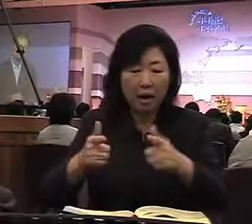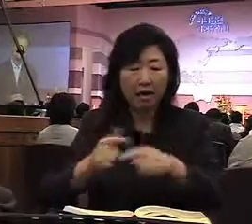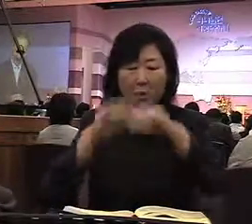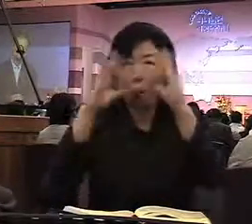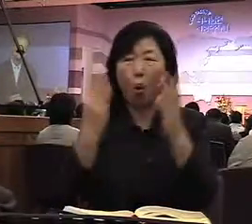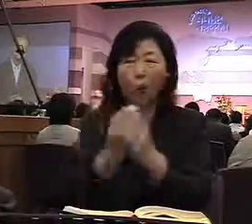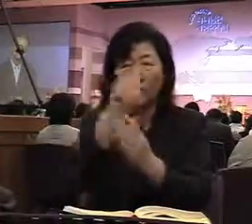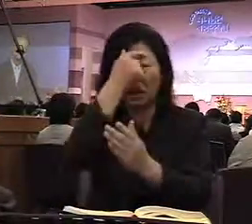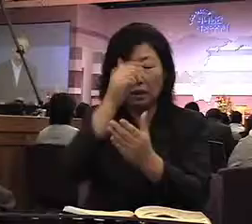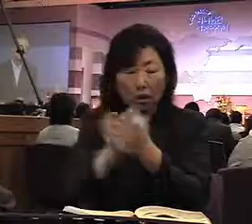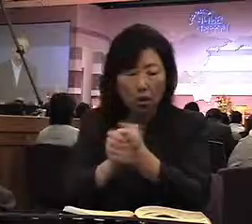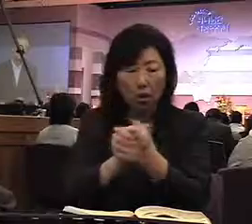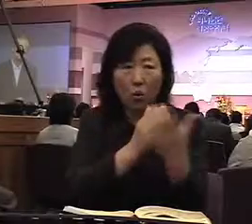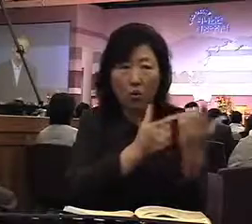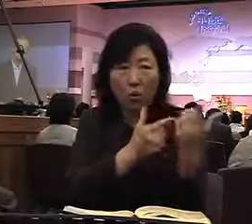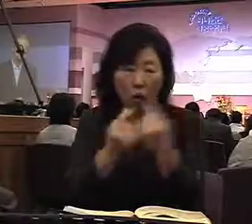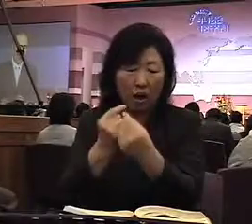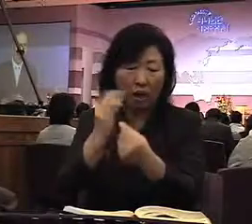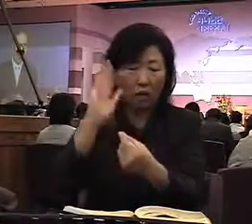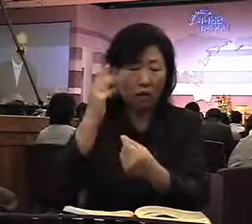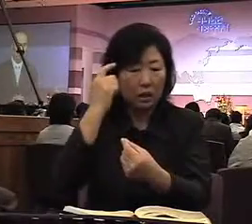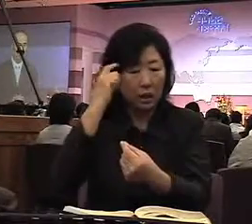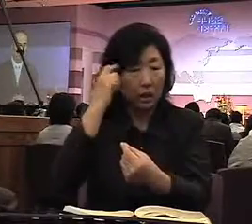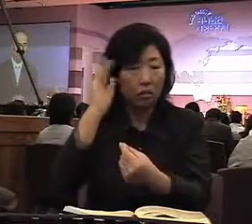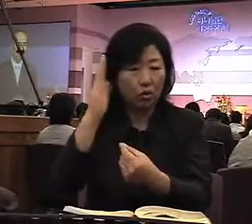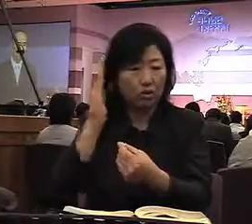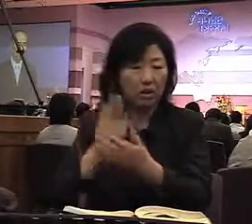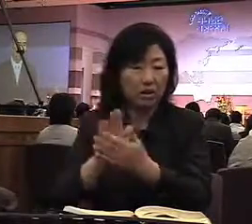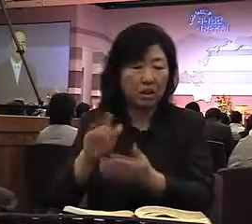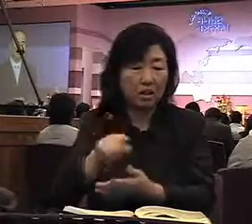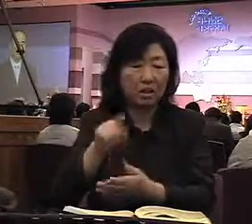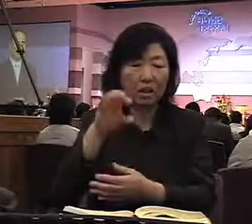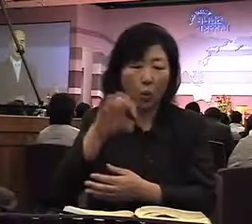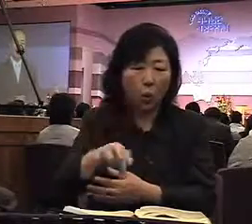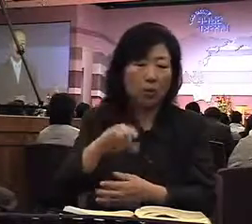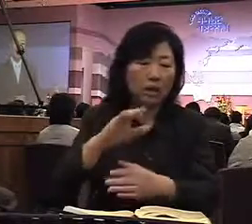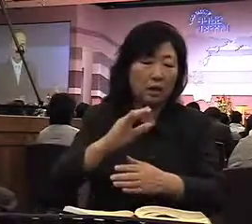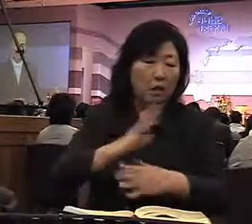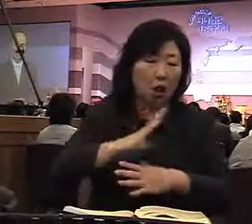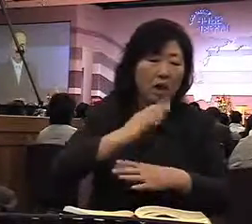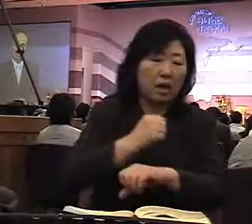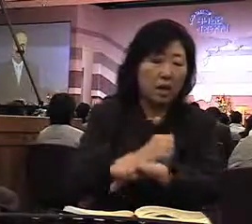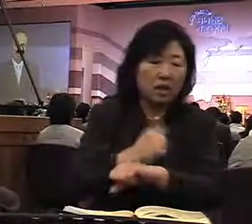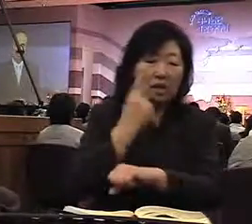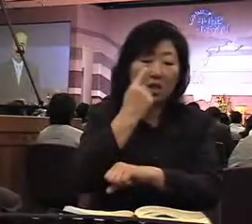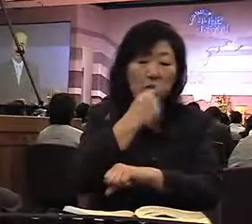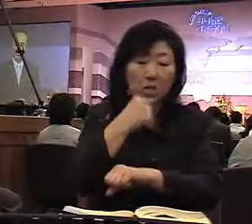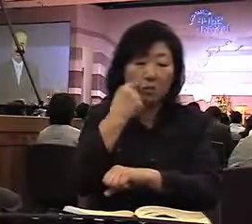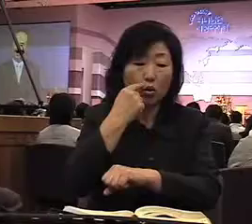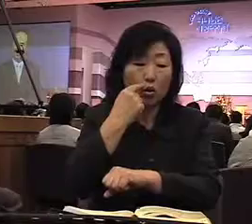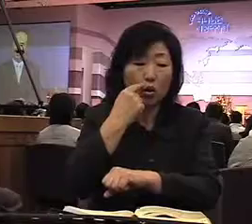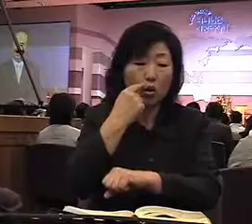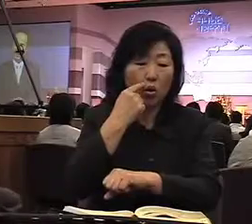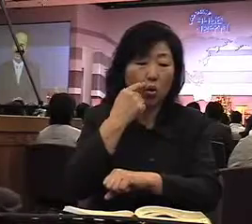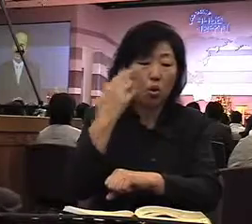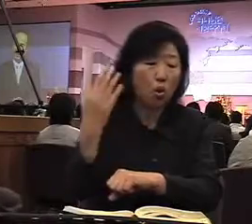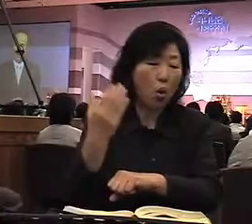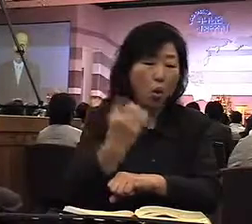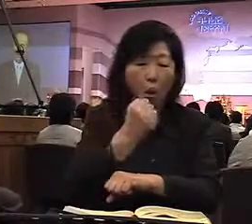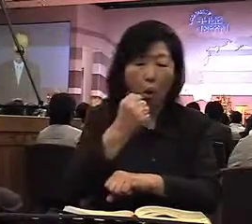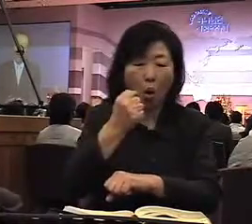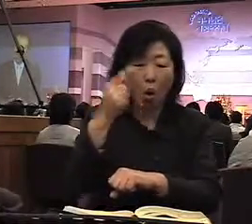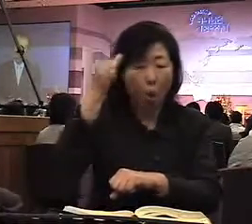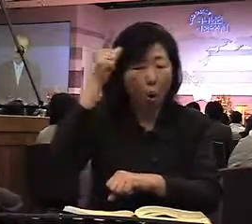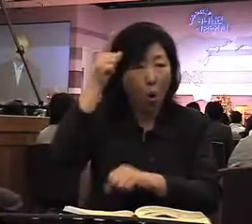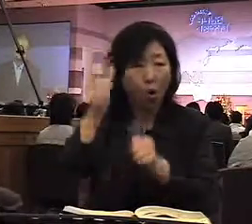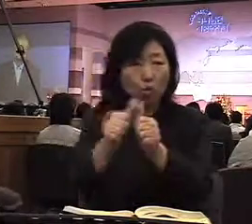기도가 동일하게 된다고 생각합니다. 근데 여기 우리를 놀라게 하는 것은 입술로 숫송아지를